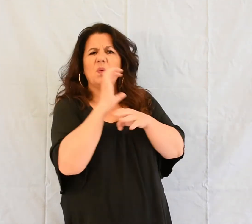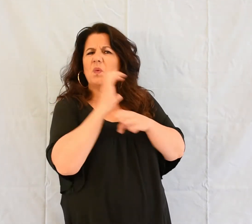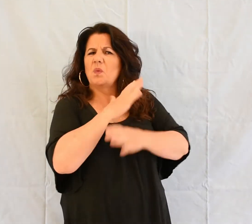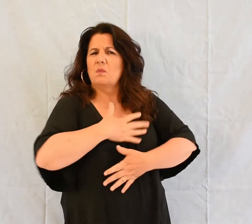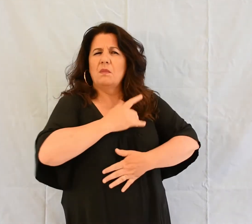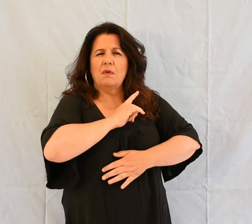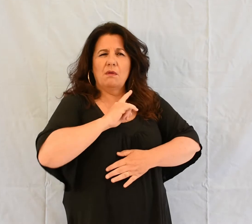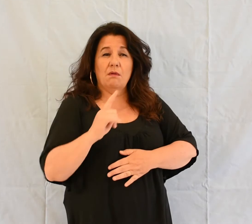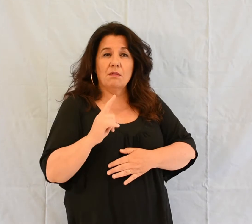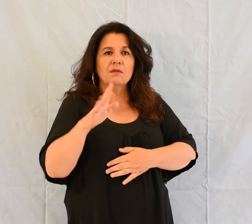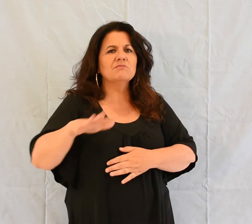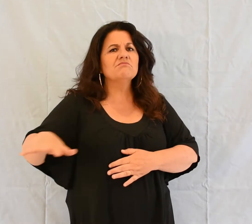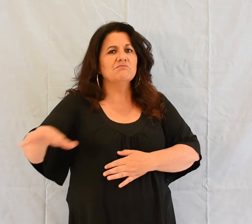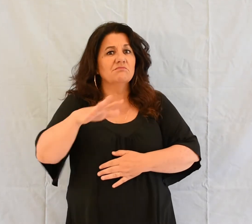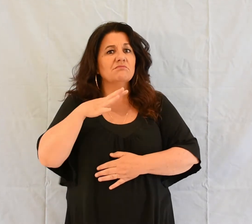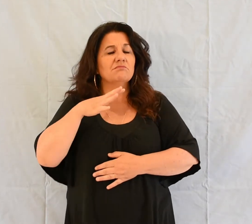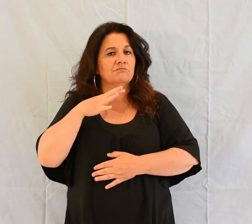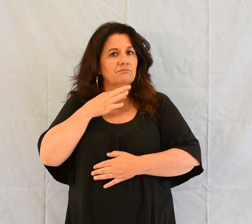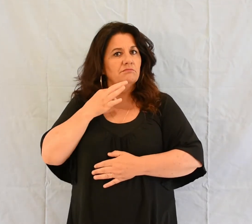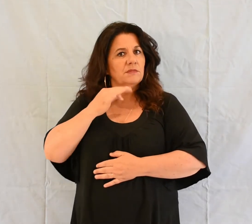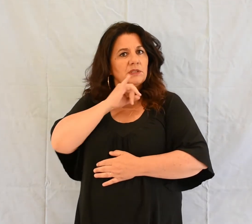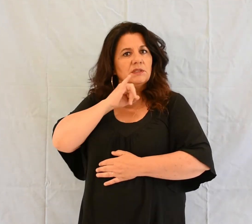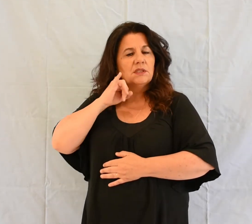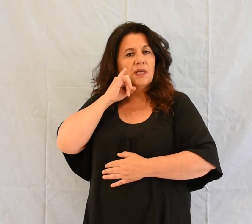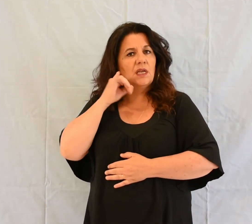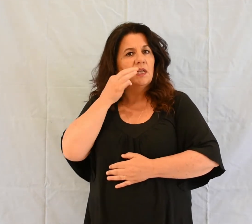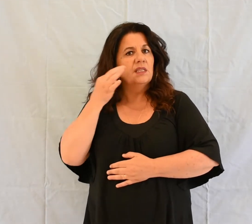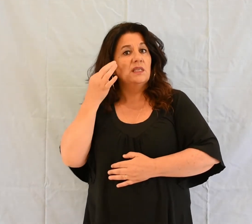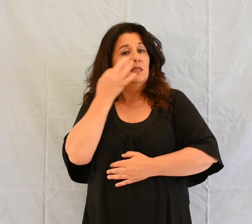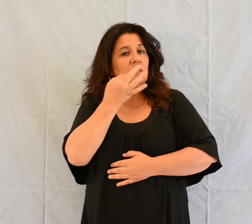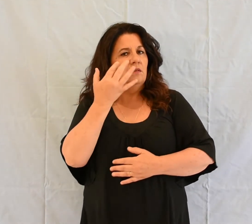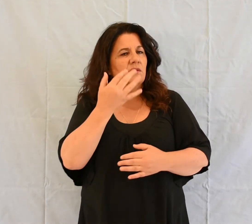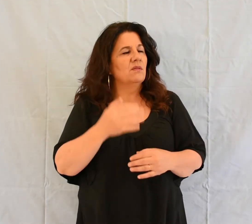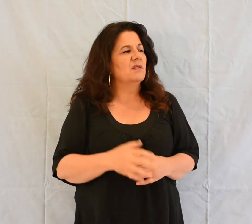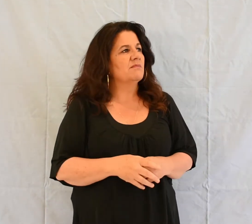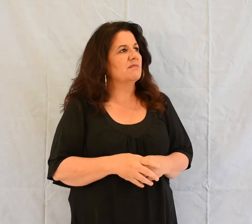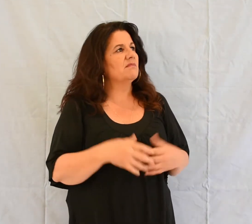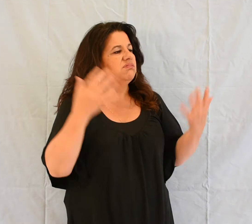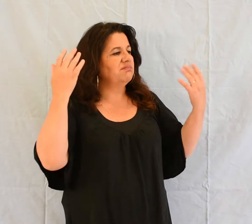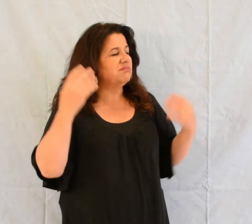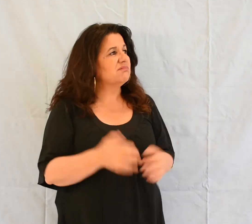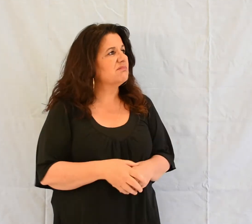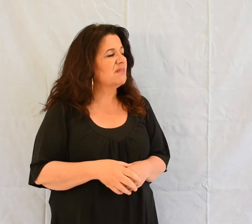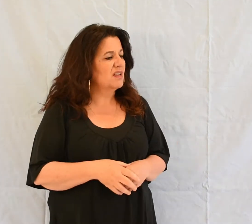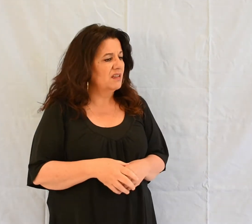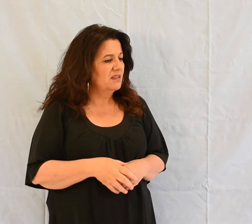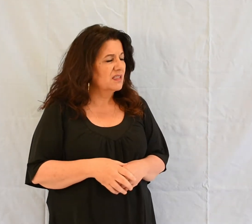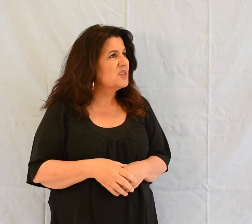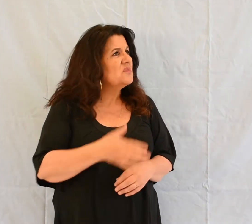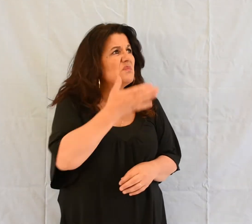Les fils d'Israël leur dirent: « Ah, il aurait mieux valu mourir de la